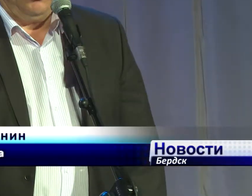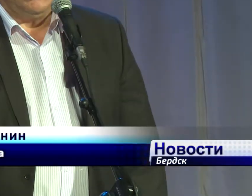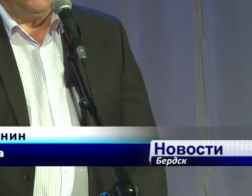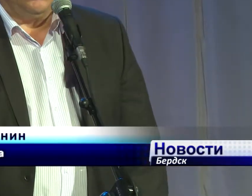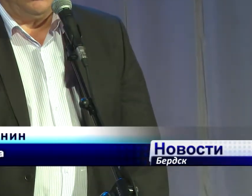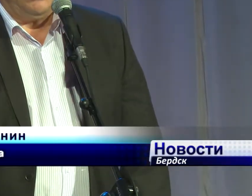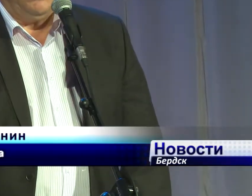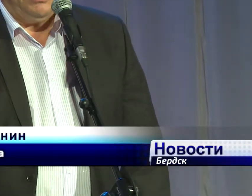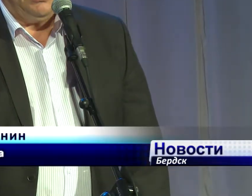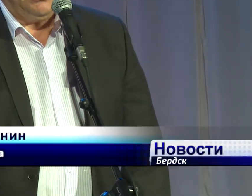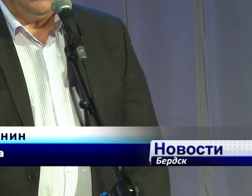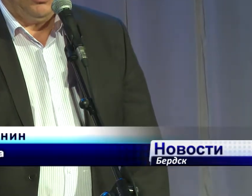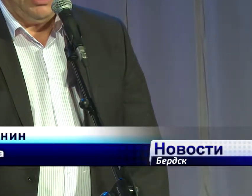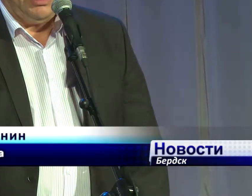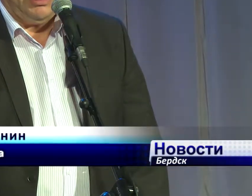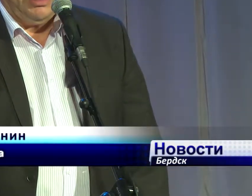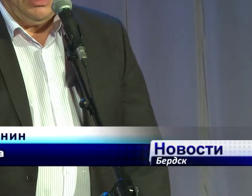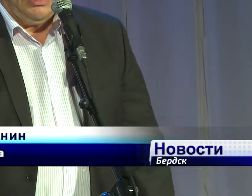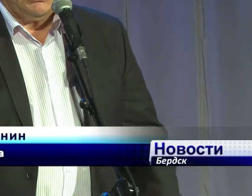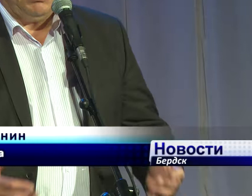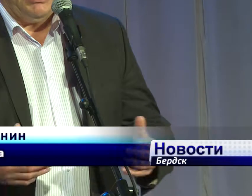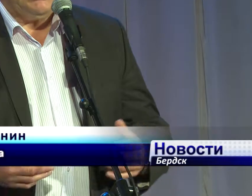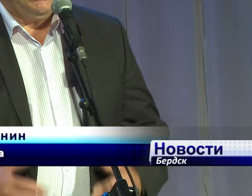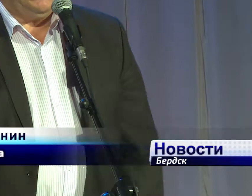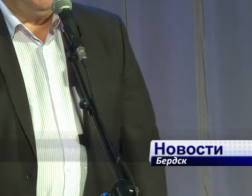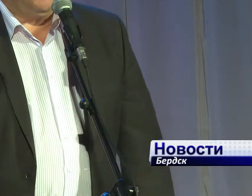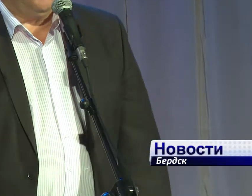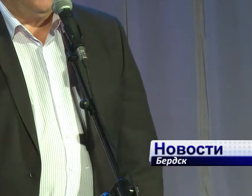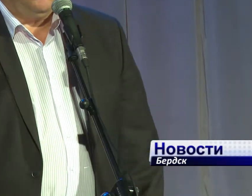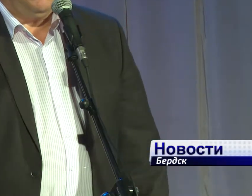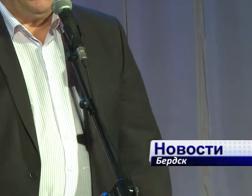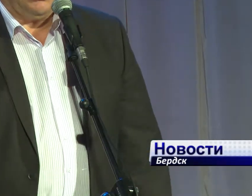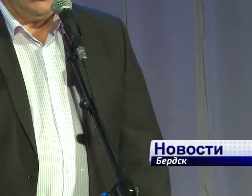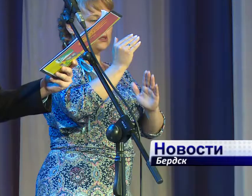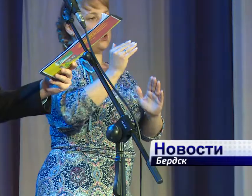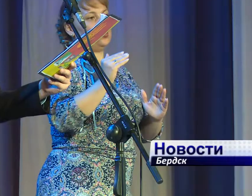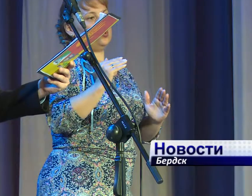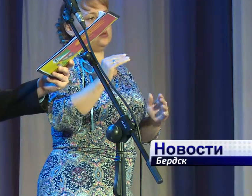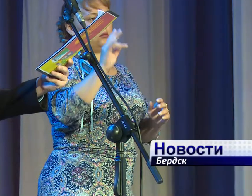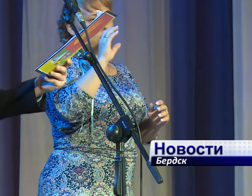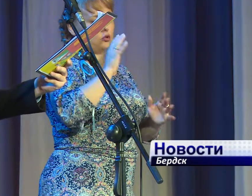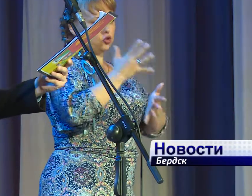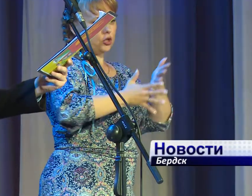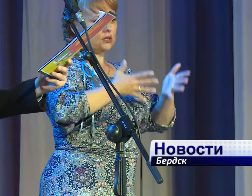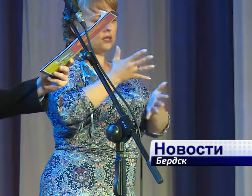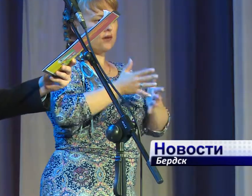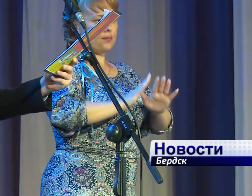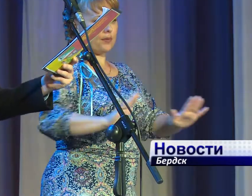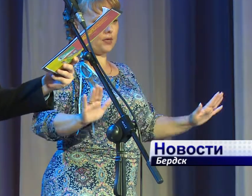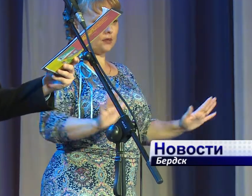за то, что вы сегодня собрались делать друг другу приятное. Открывает концерт и заводит зрителей номер одних из